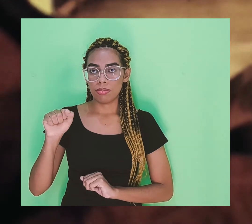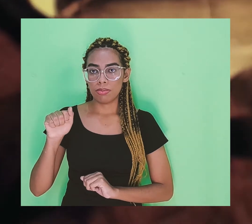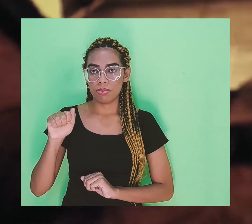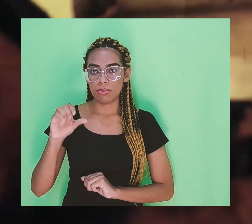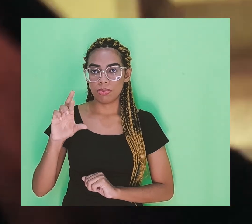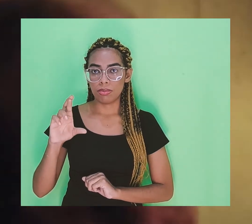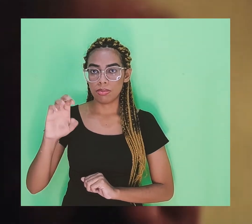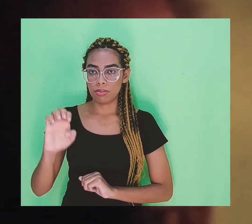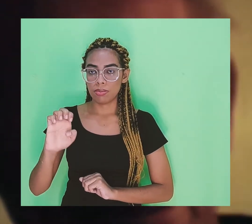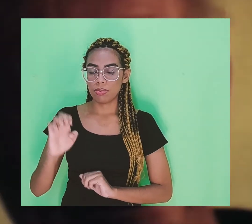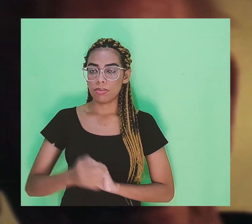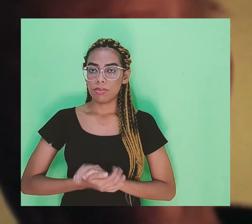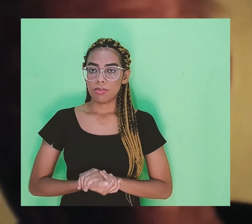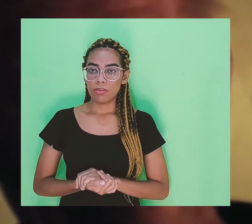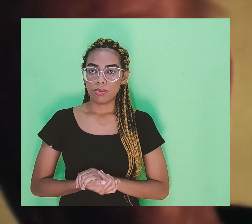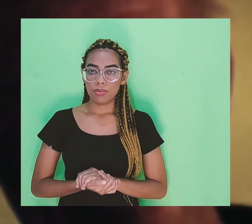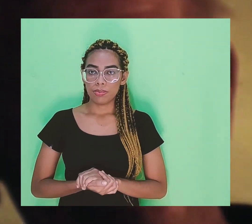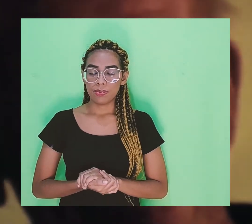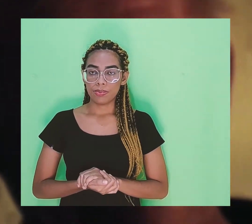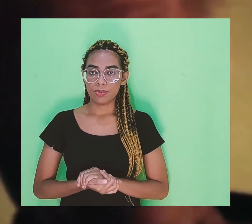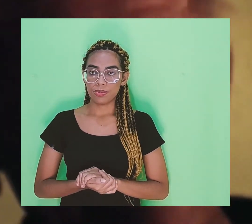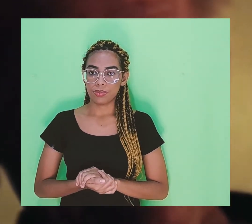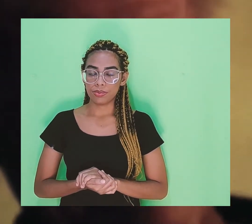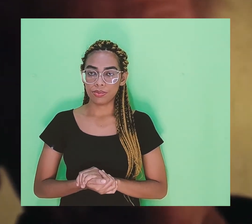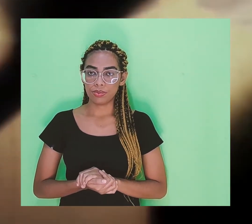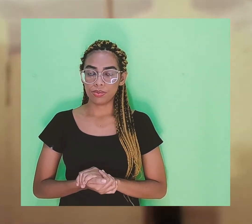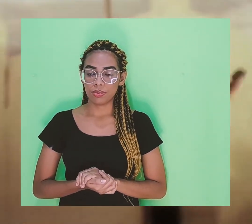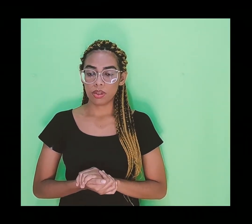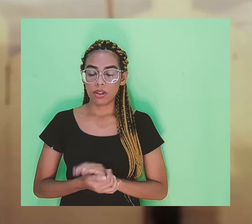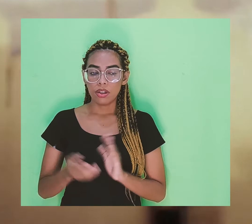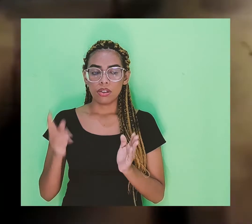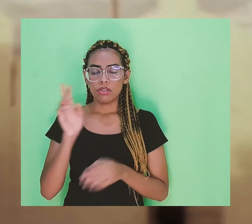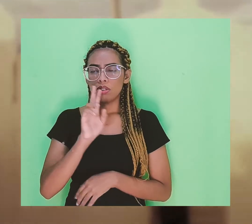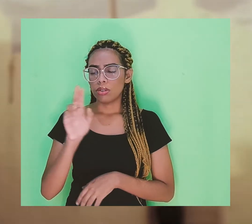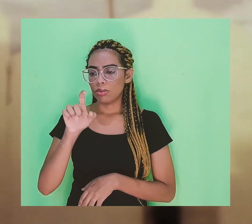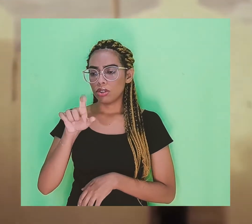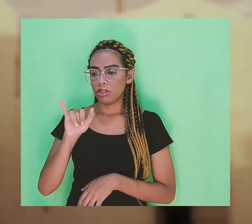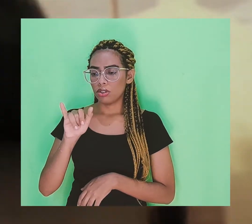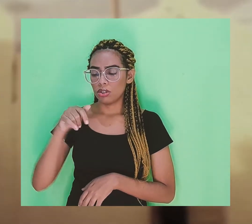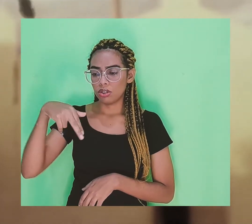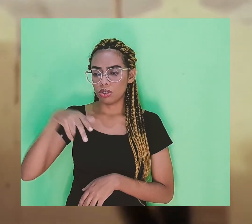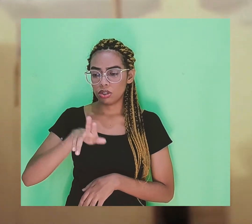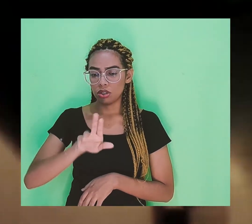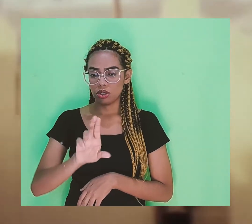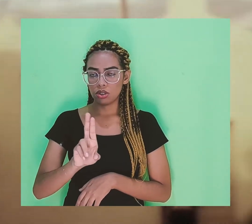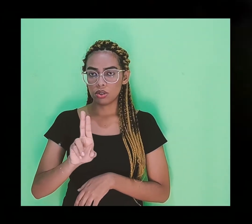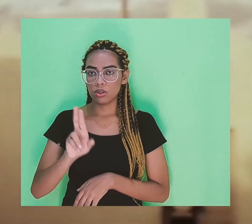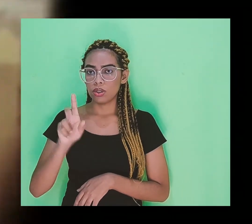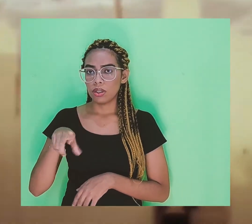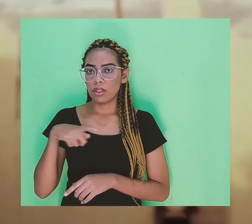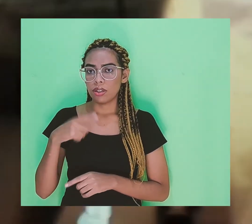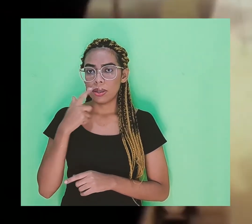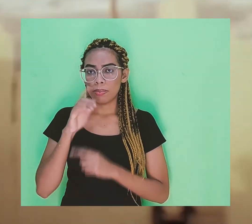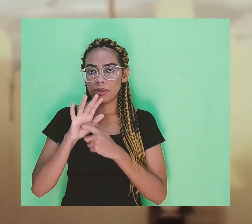nossa, me deu branco o filme do Zick Peng, que eles fazem no Xingu, que é mostrando a perspectiva deles da chegada dos Vilas Boas,